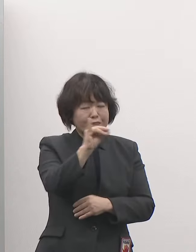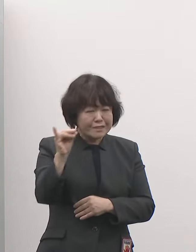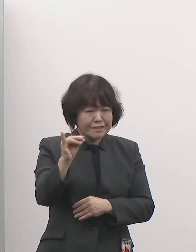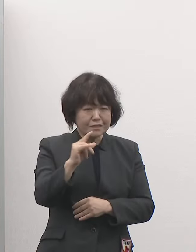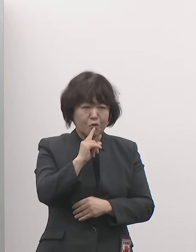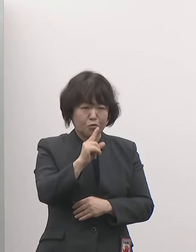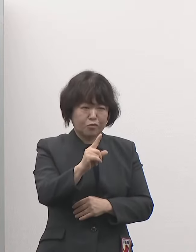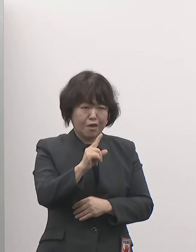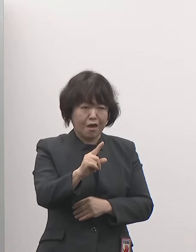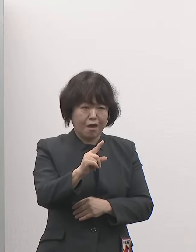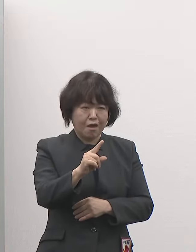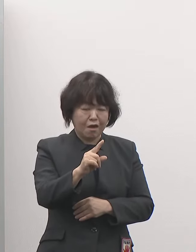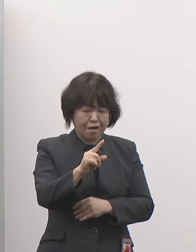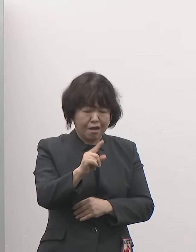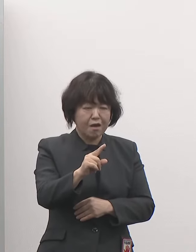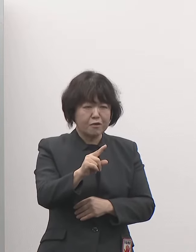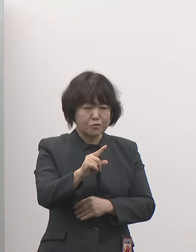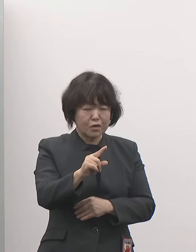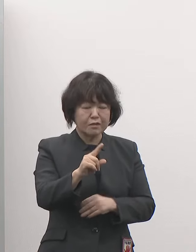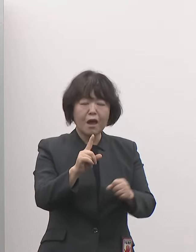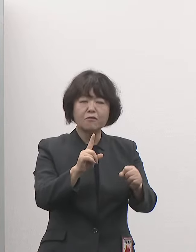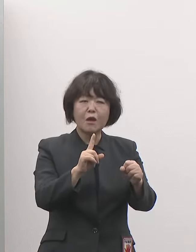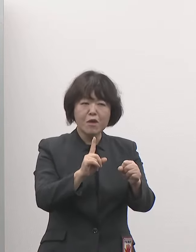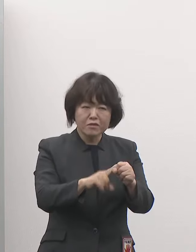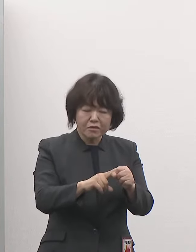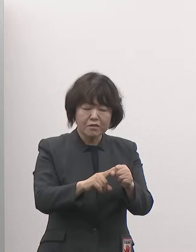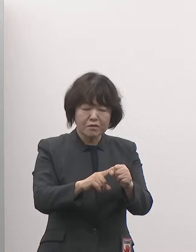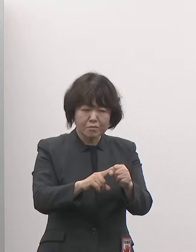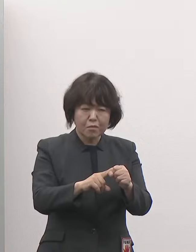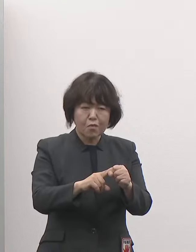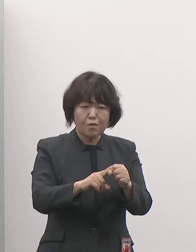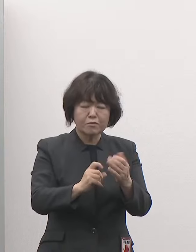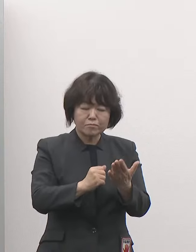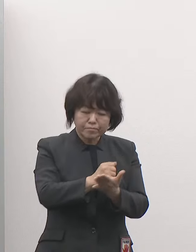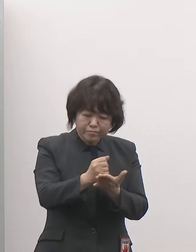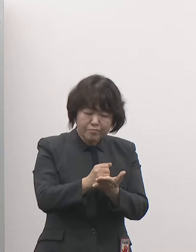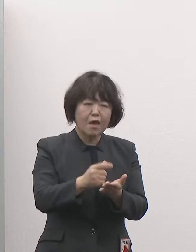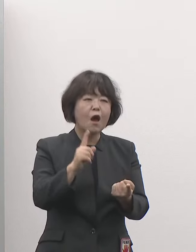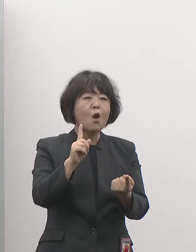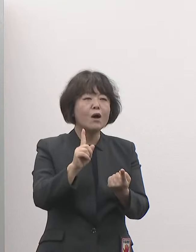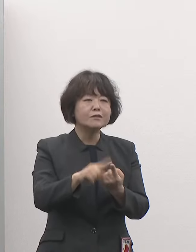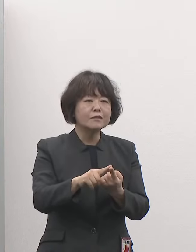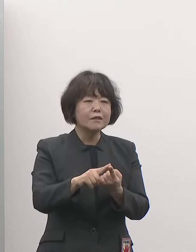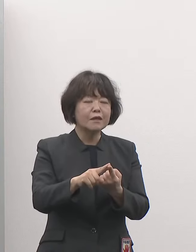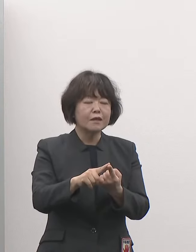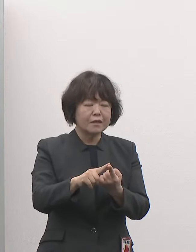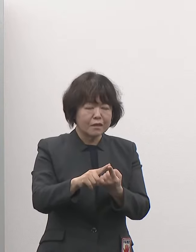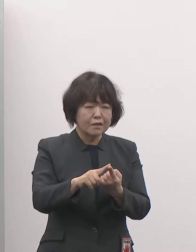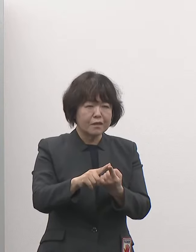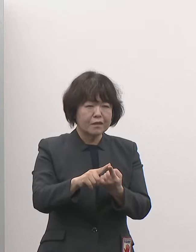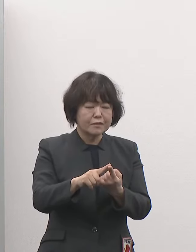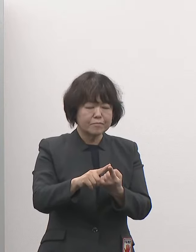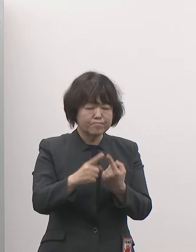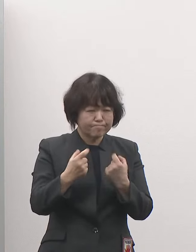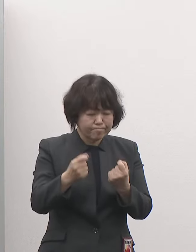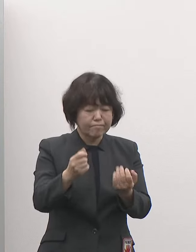ように、取り組みを進め、適切な時期にですね、しっかりと判断できるように、取り組